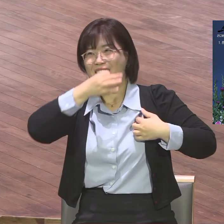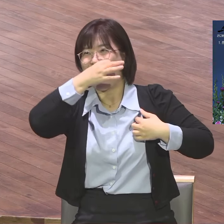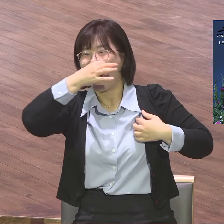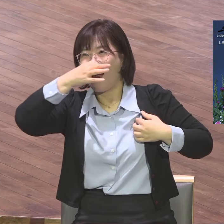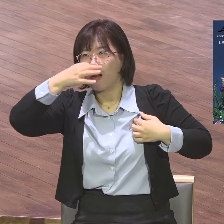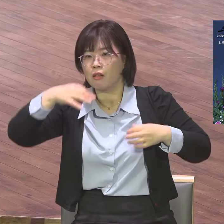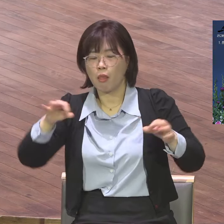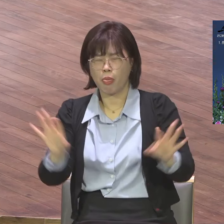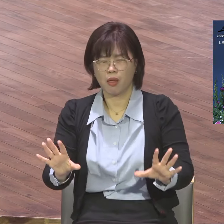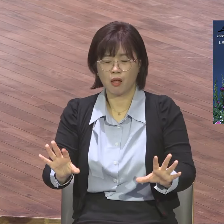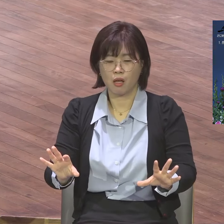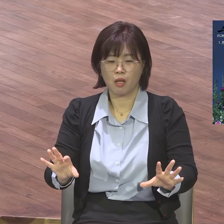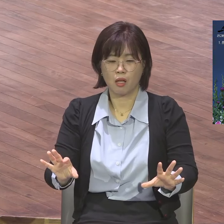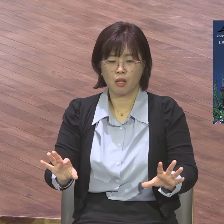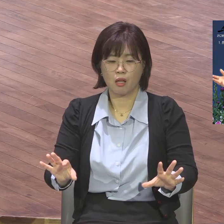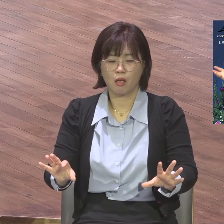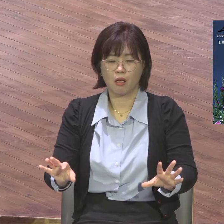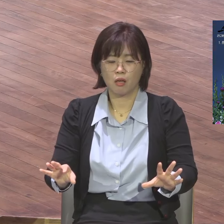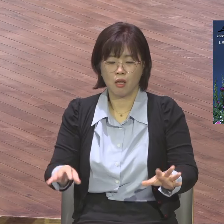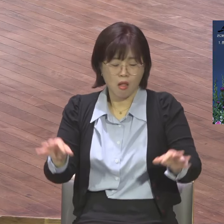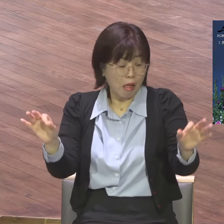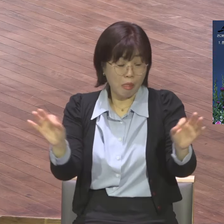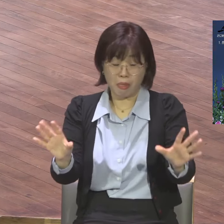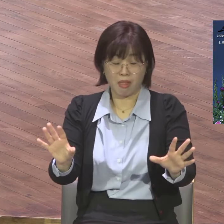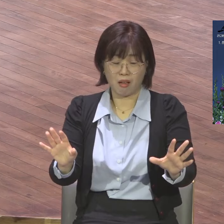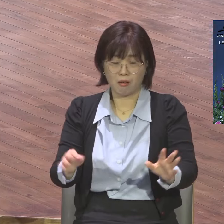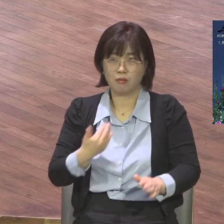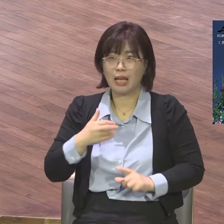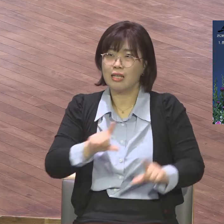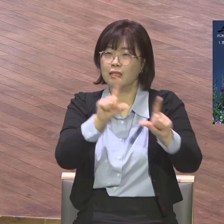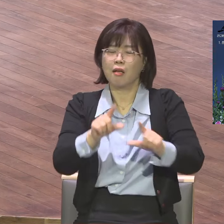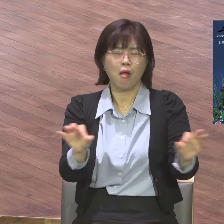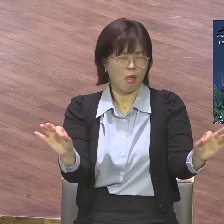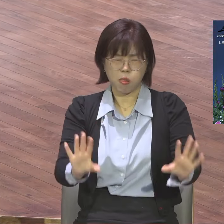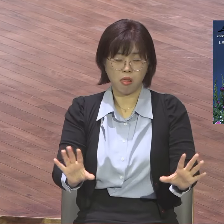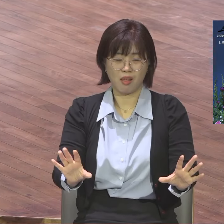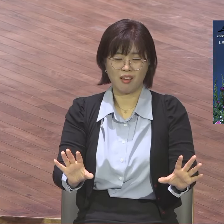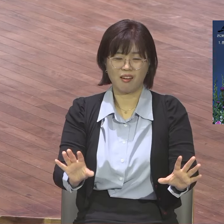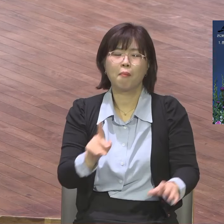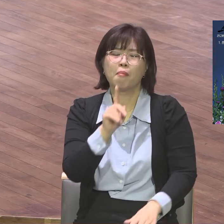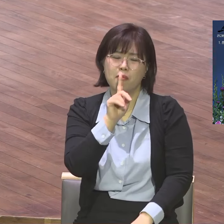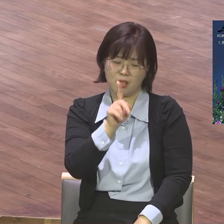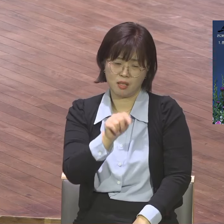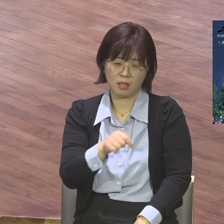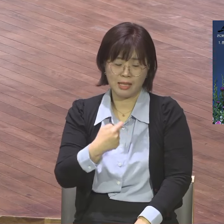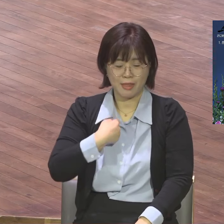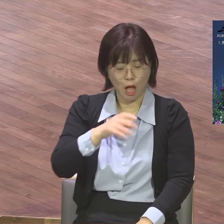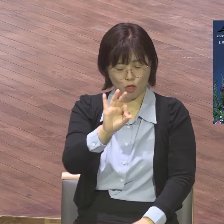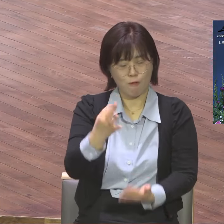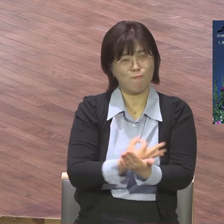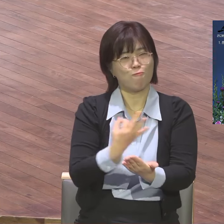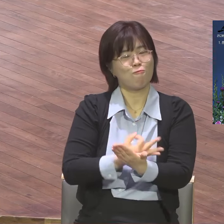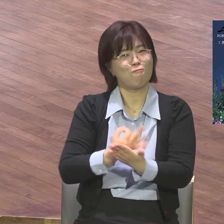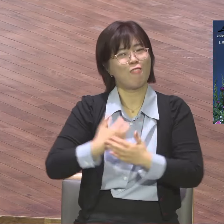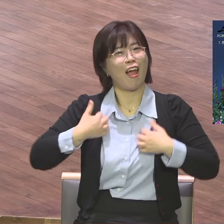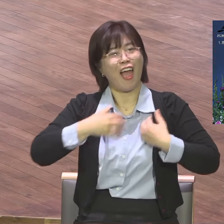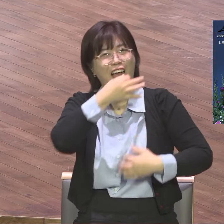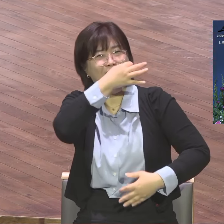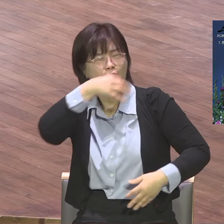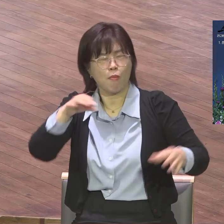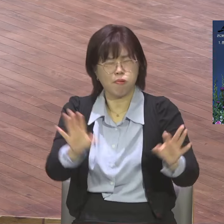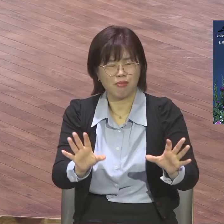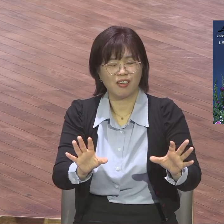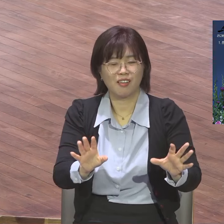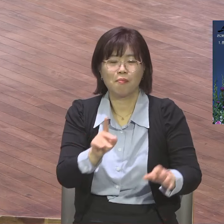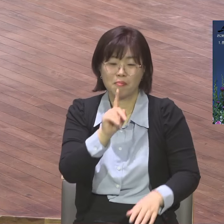뭐 사라져버려 그냥. 금방 사라져버려. 저는 어릴 때 부모 어른들이 그런 말을 하면 인생 짧다. 인생 짧다. 이거